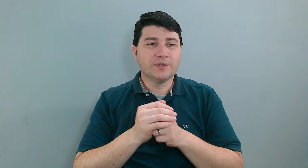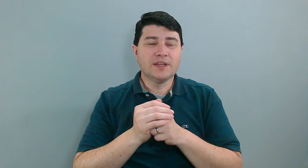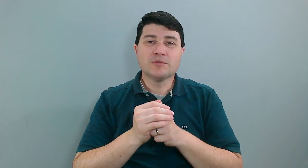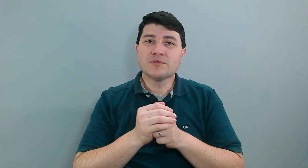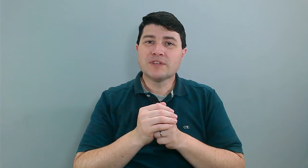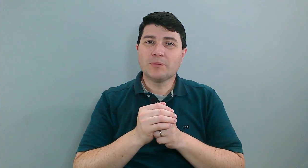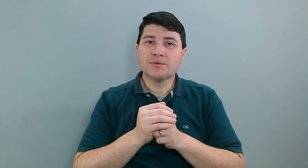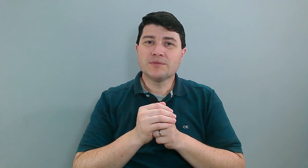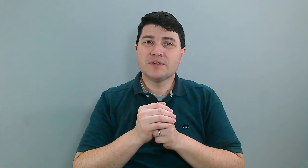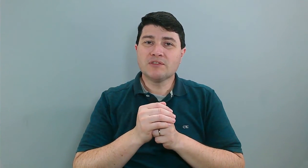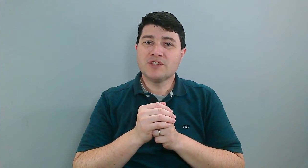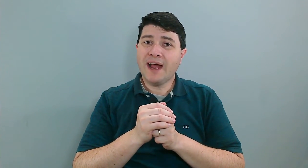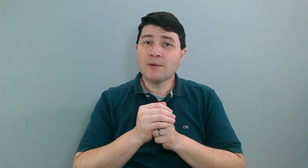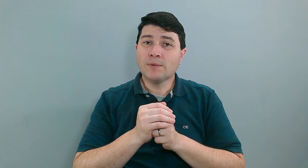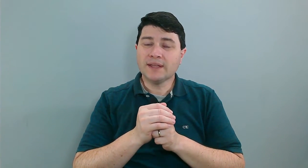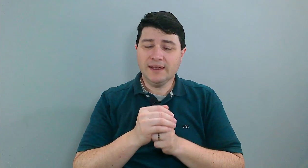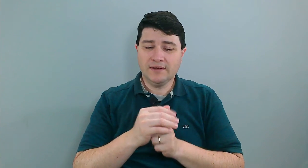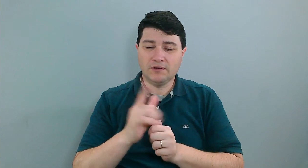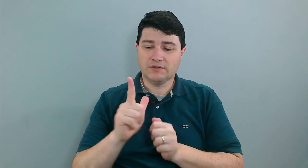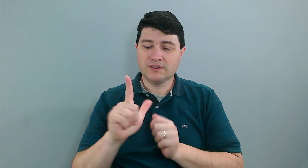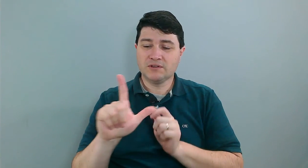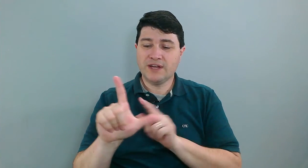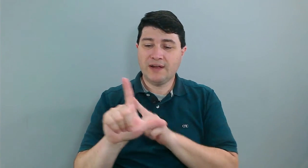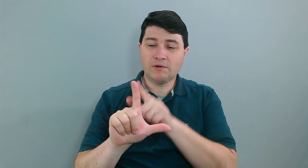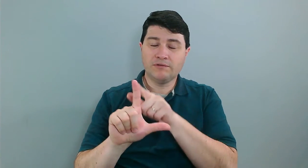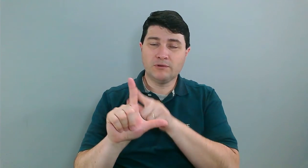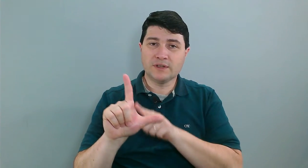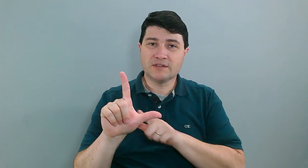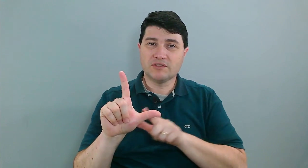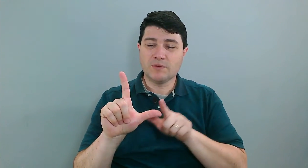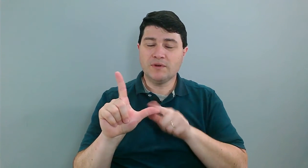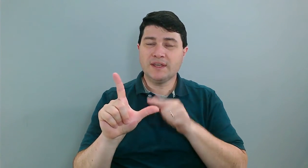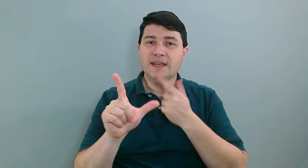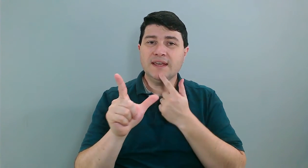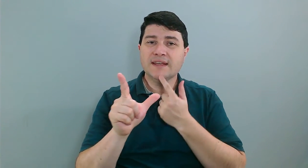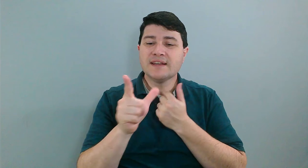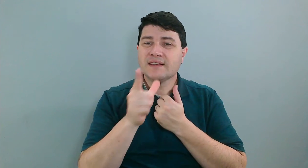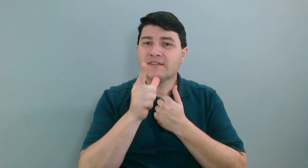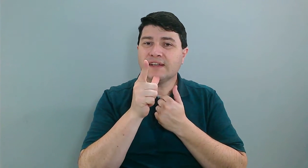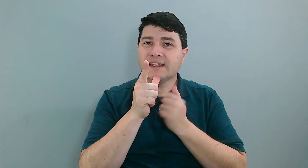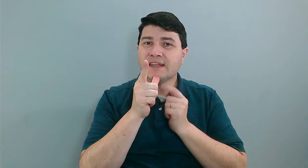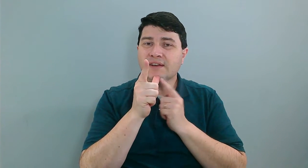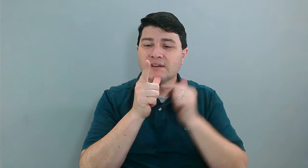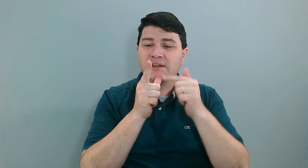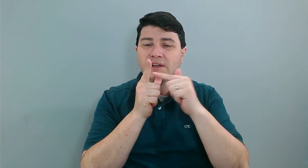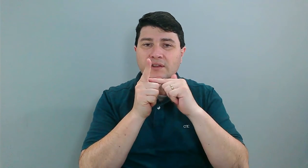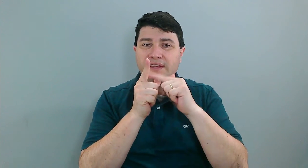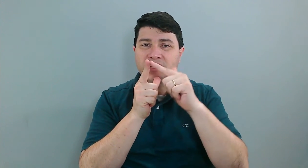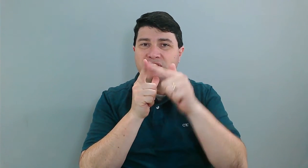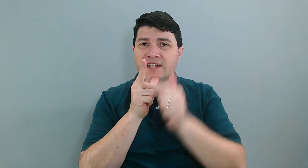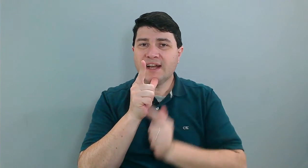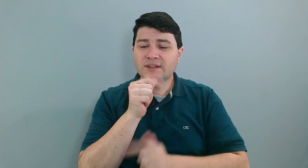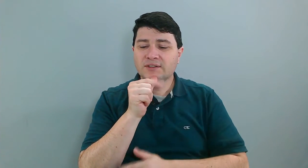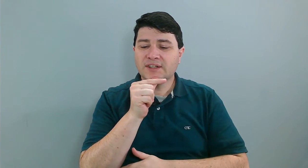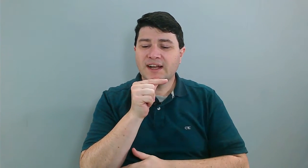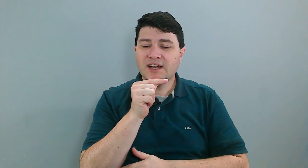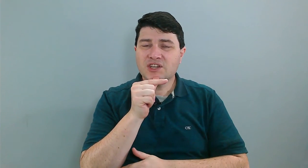podemos usar para o sinal de água, né? Ó, o sinal de água, a configuração de mão aqui. Vai aqui, ó. Tá esticado,